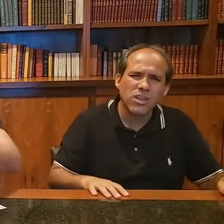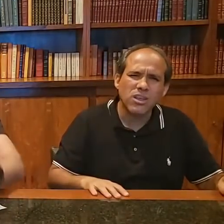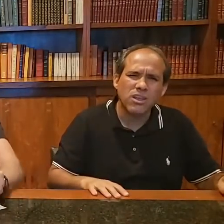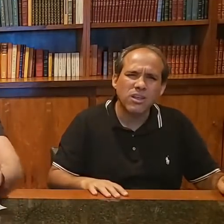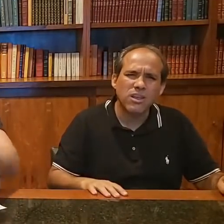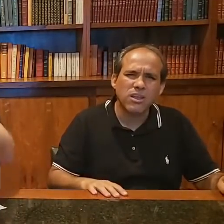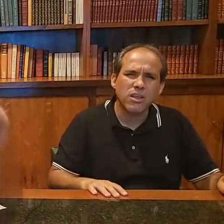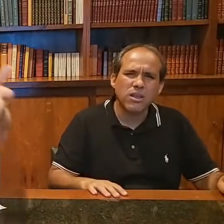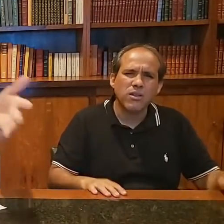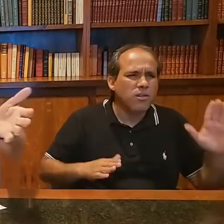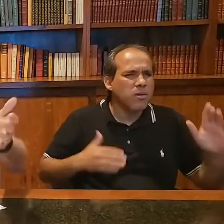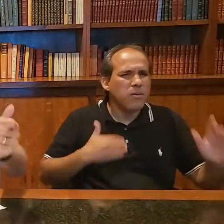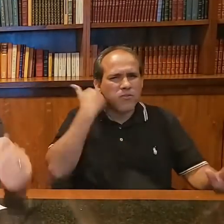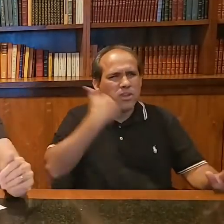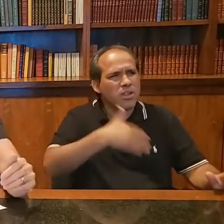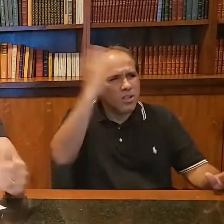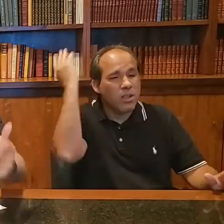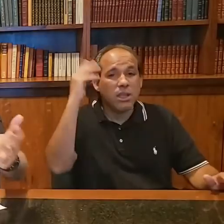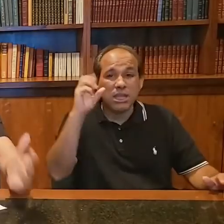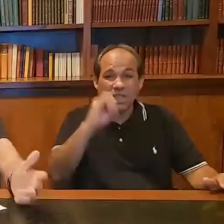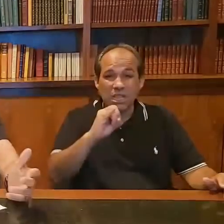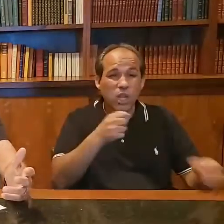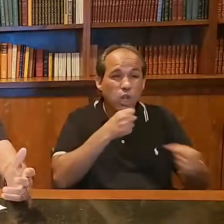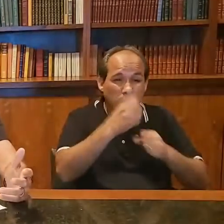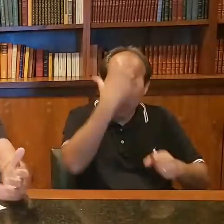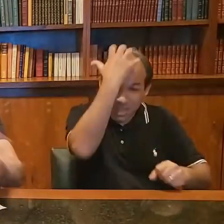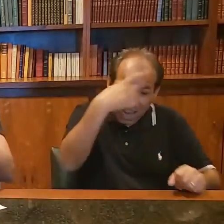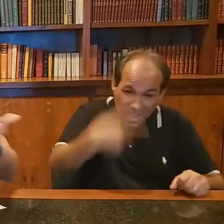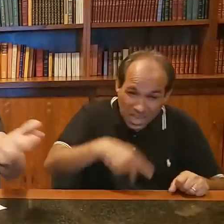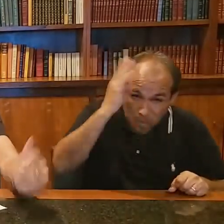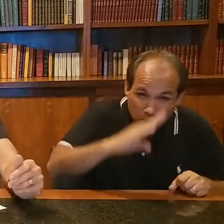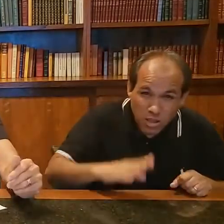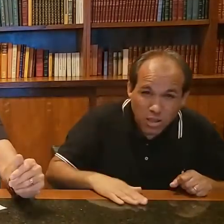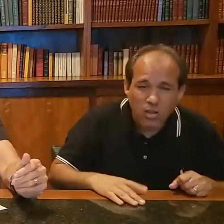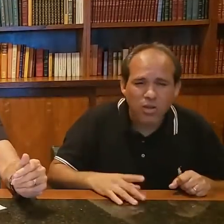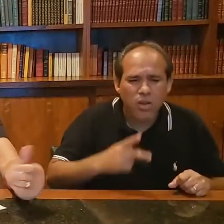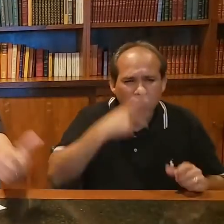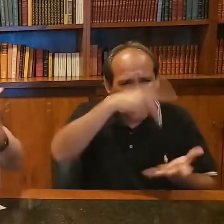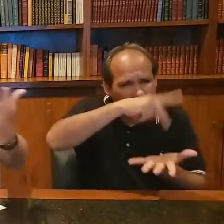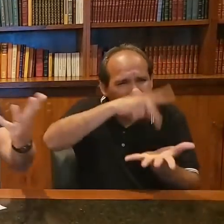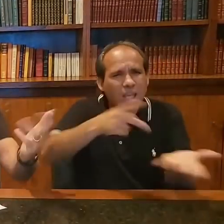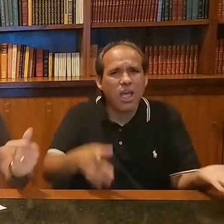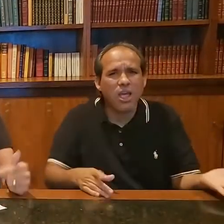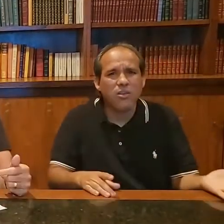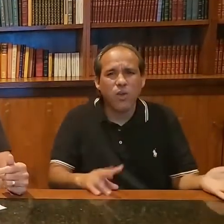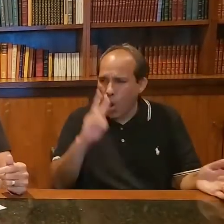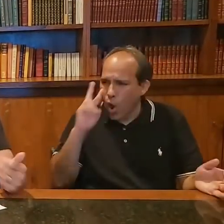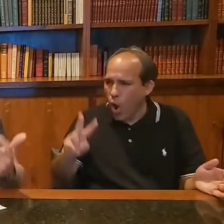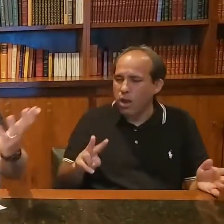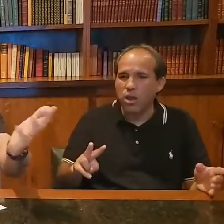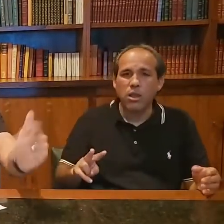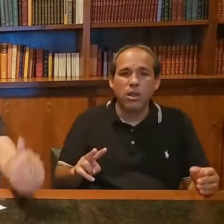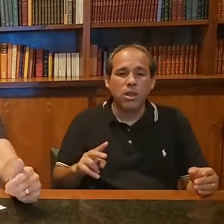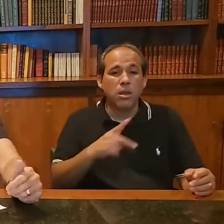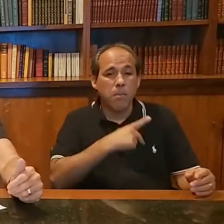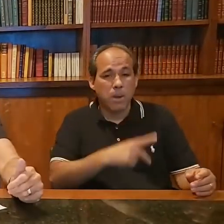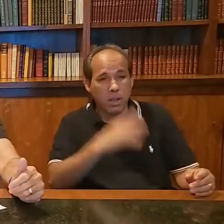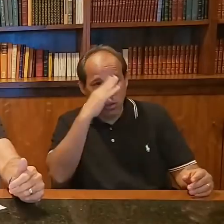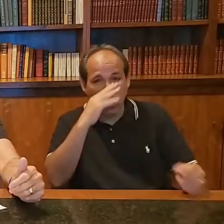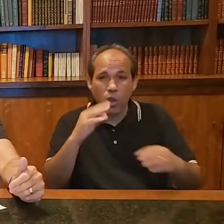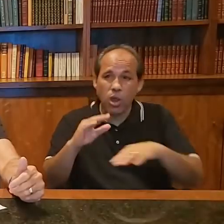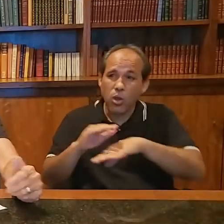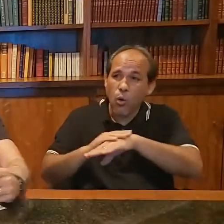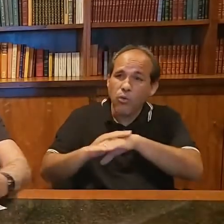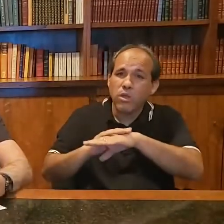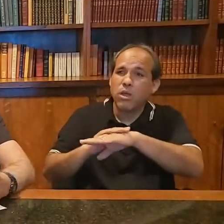aqui, ou algum jornalista sério do Brasil, alguns poucos, né? Passaria com verdade. Olha, ele voltou atrás. Está negociando com o Maduro